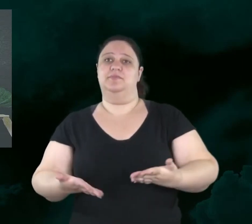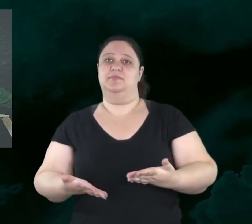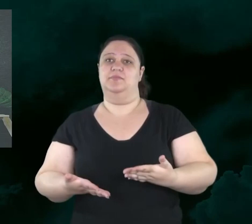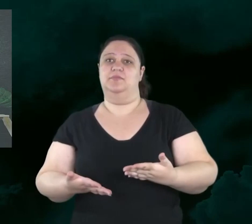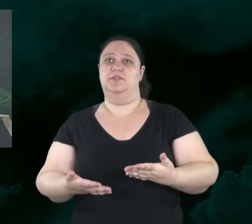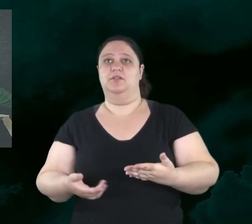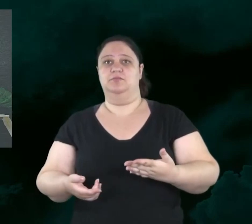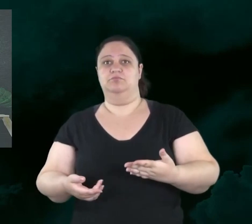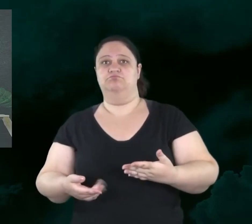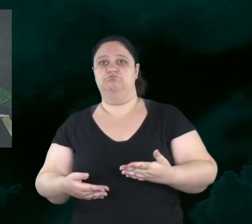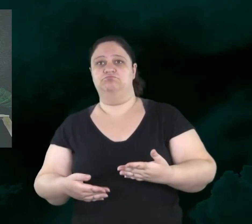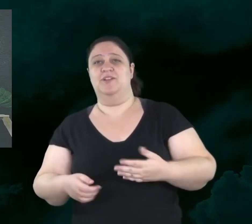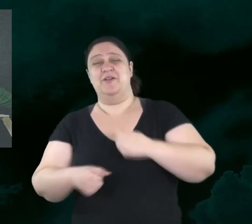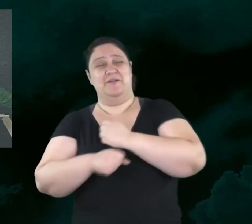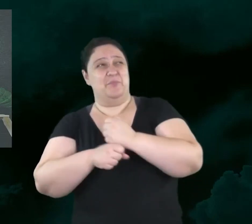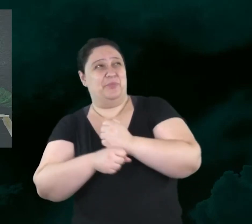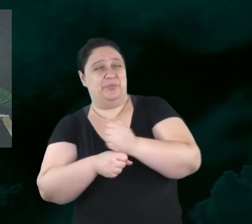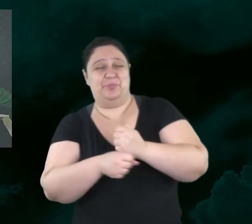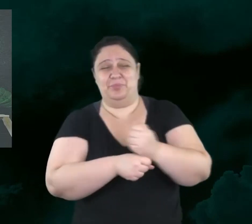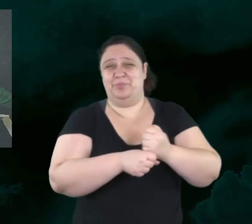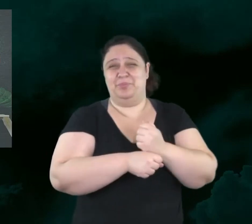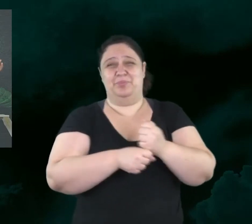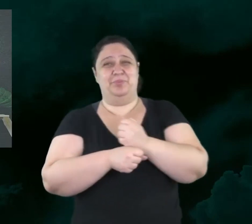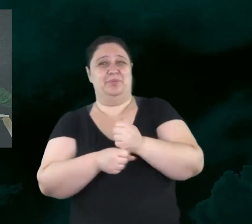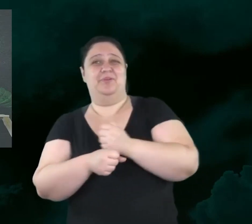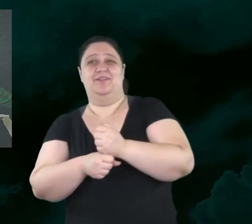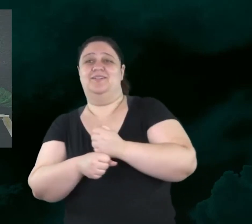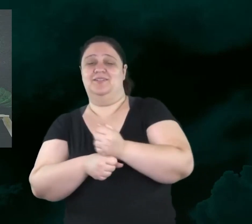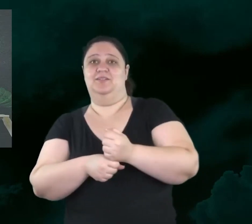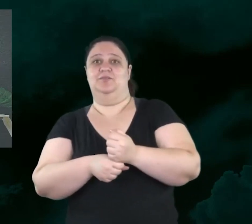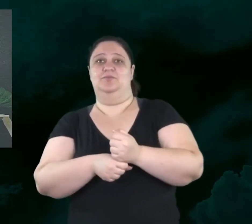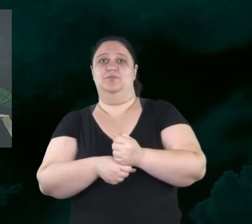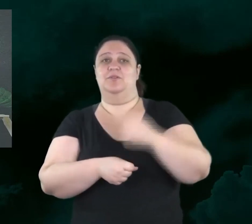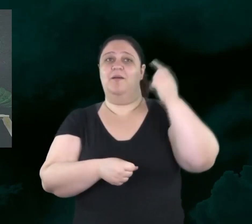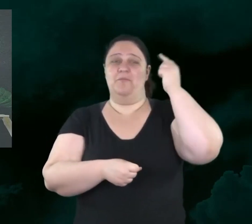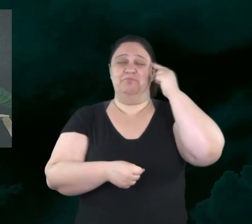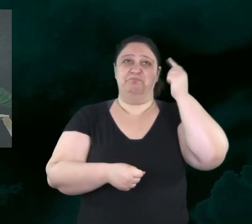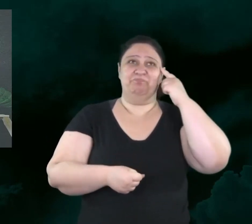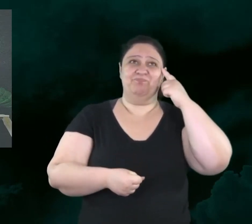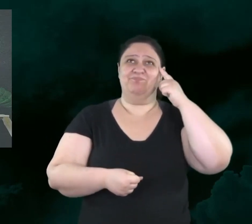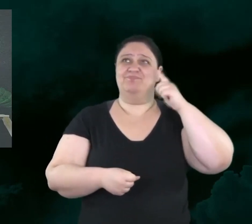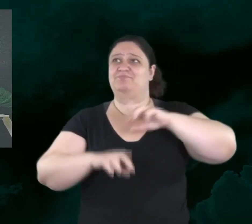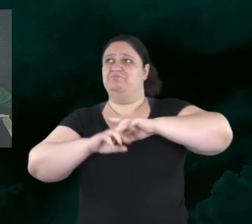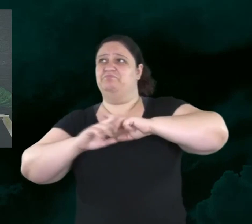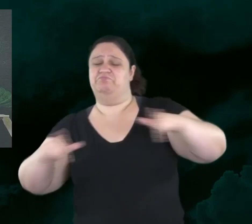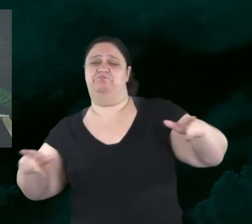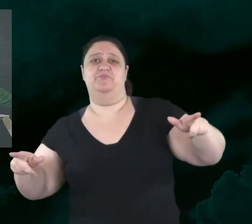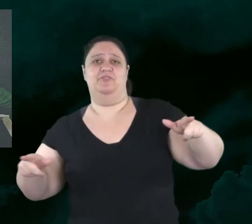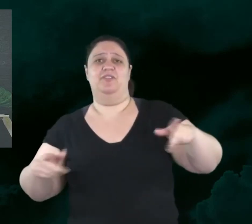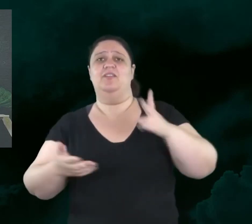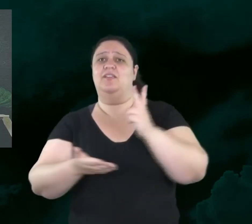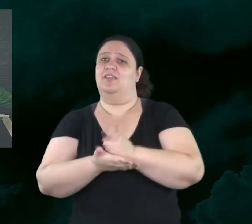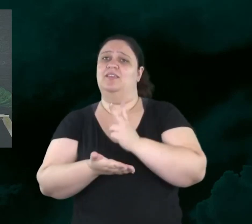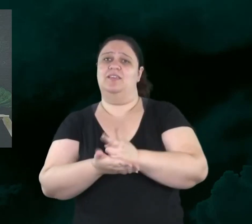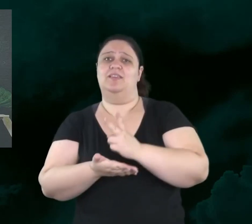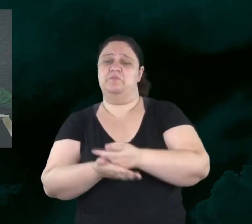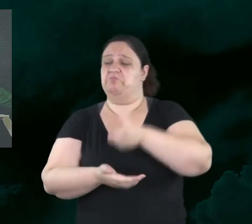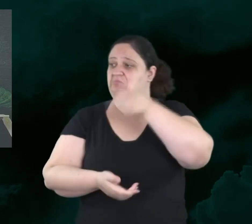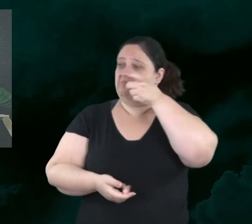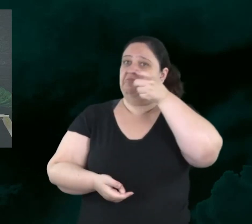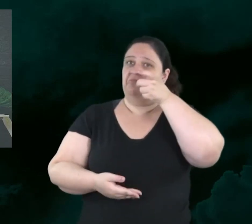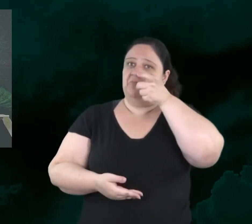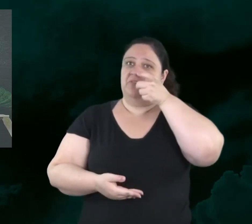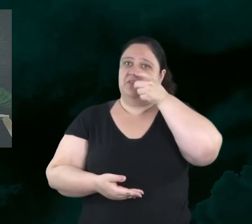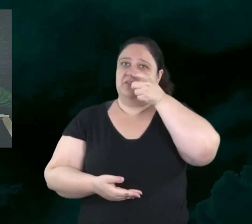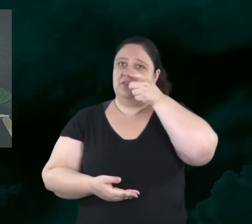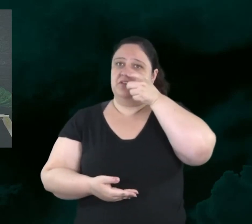a médio prazo ou longo prazo, isso traz uma distorção muito grande, e cada um que assiste à sua mídia social tem a